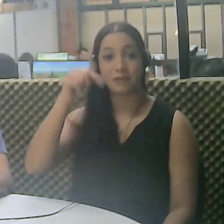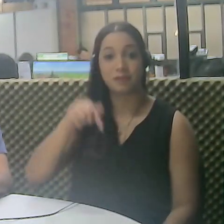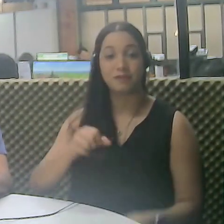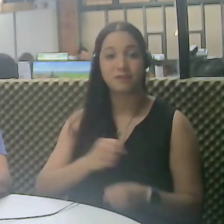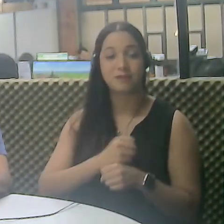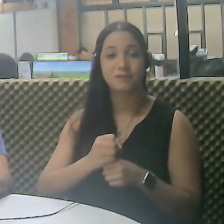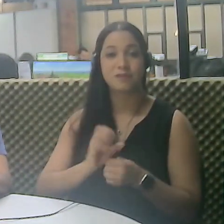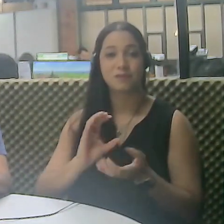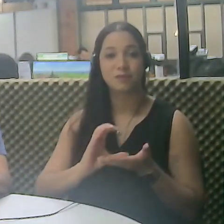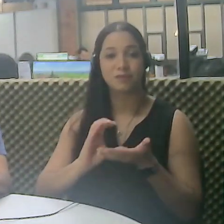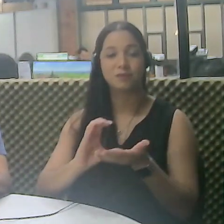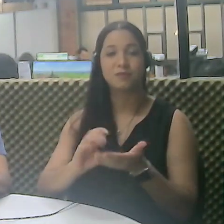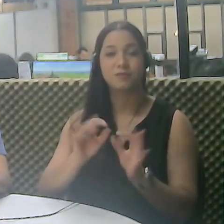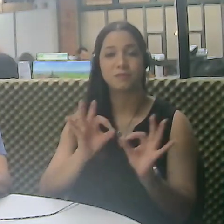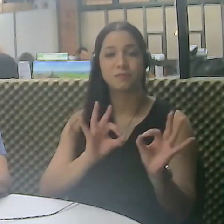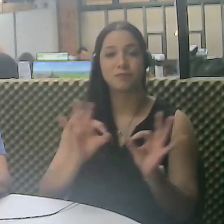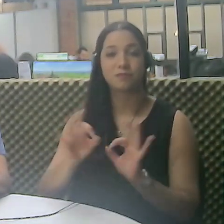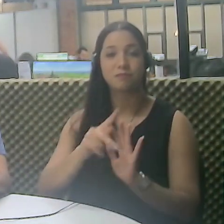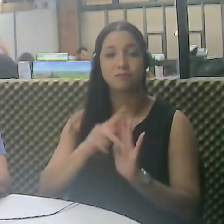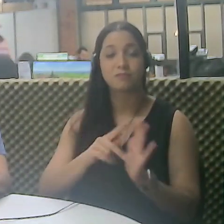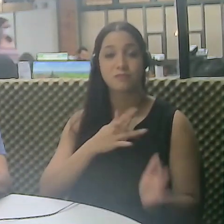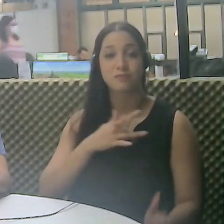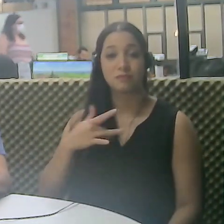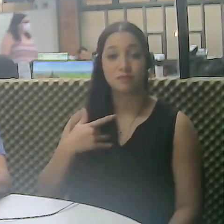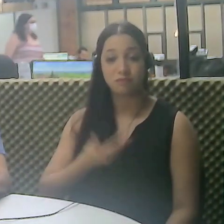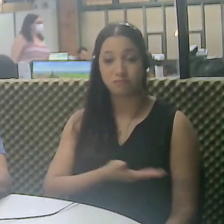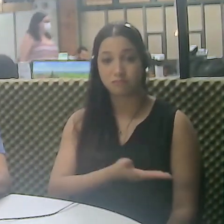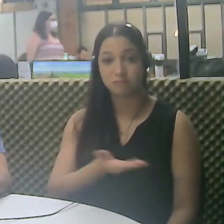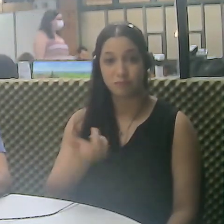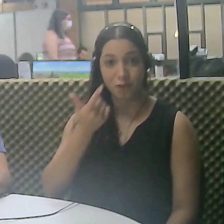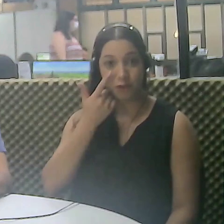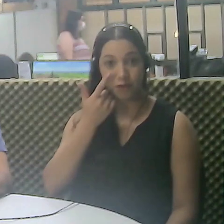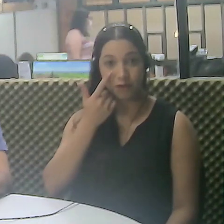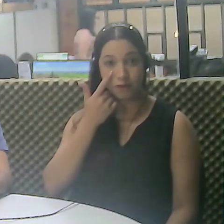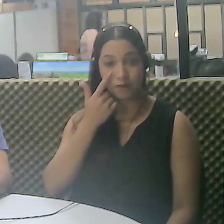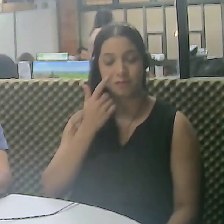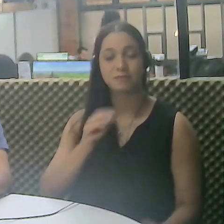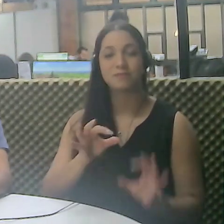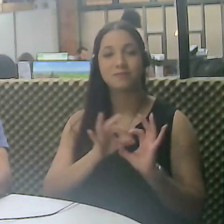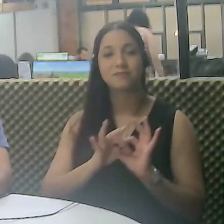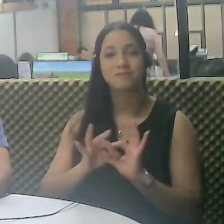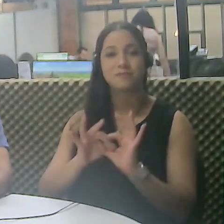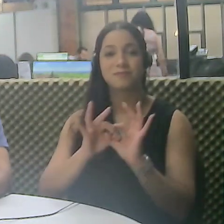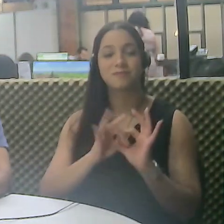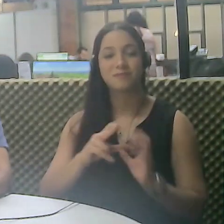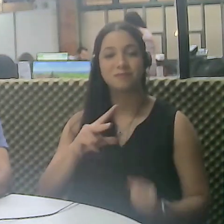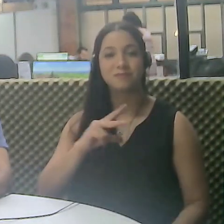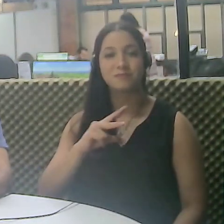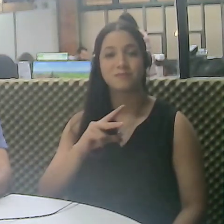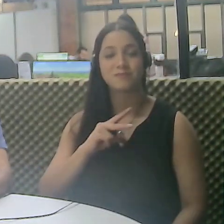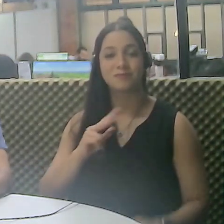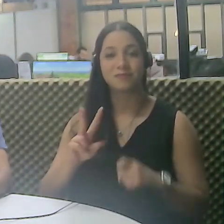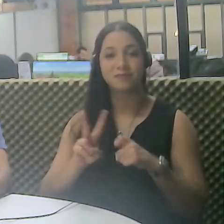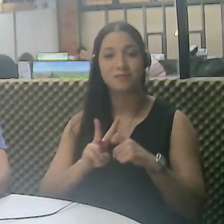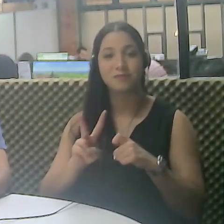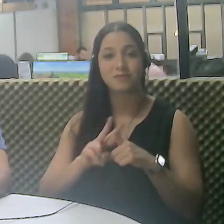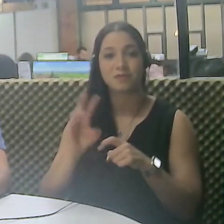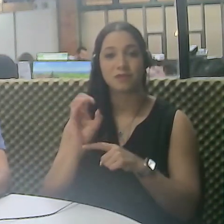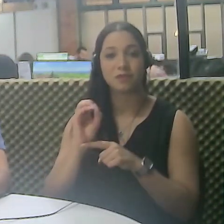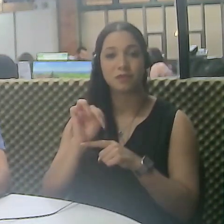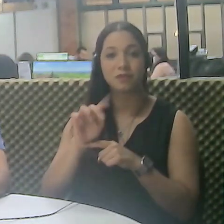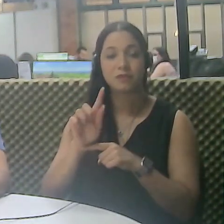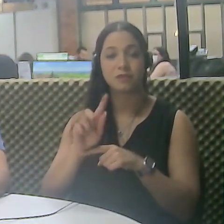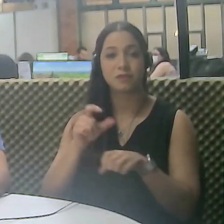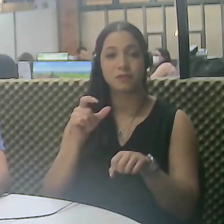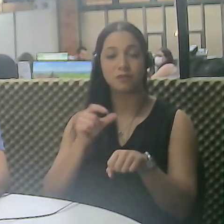investiu em vários projetos para a saúde dessa turma. Anota aí, parceria com clínicas particulares e ONGs para castração